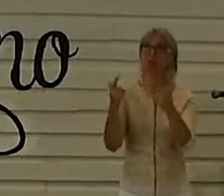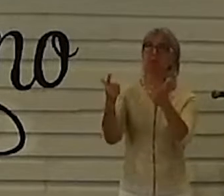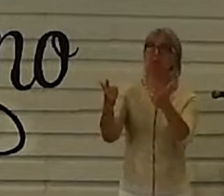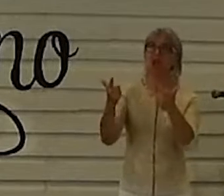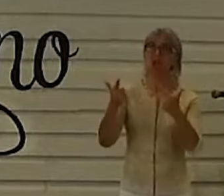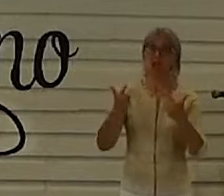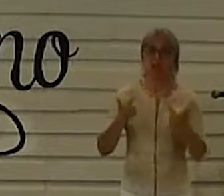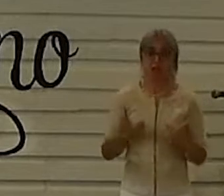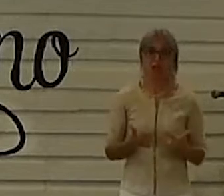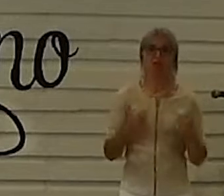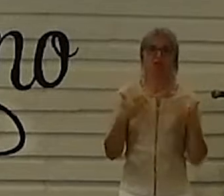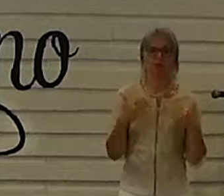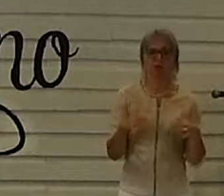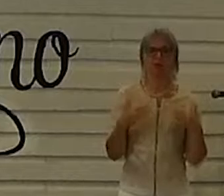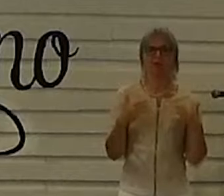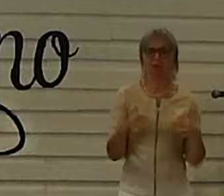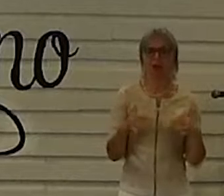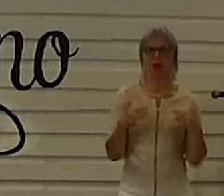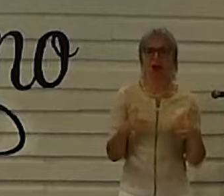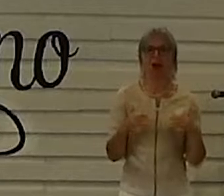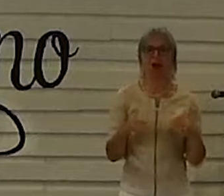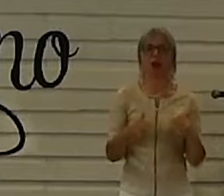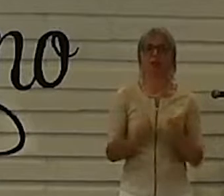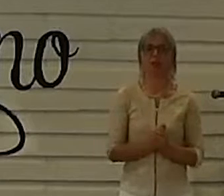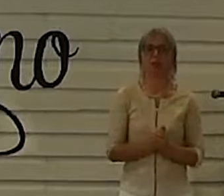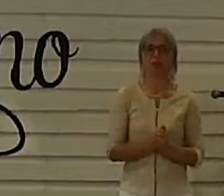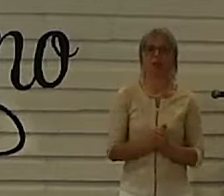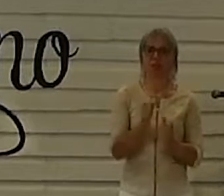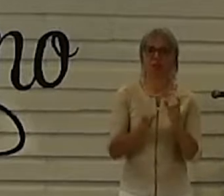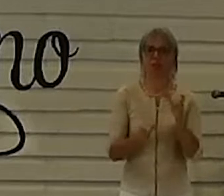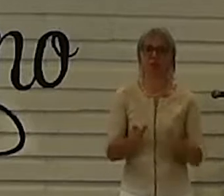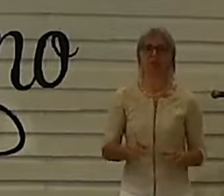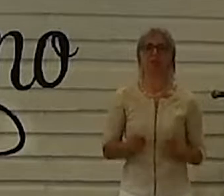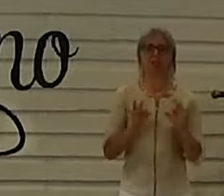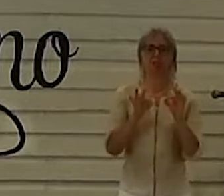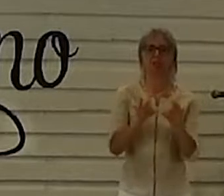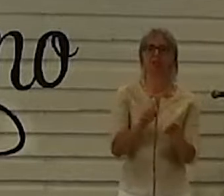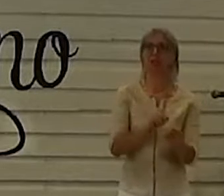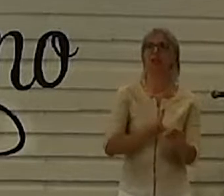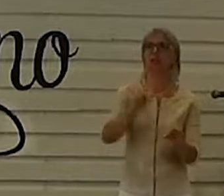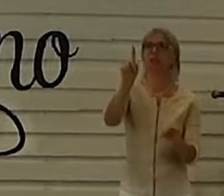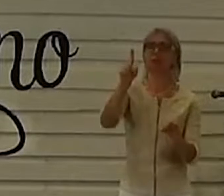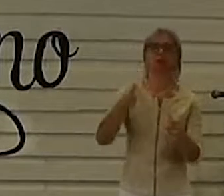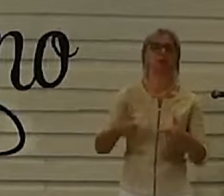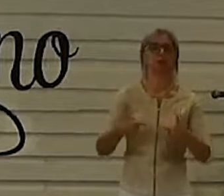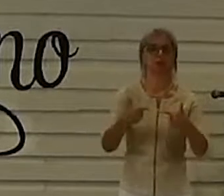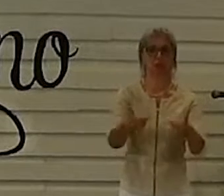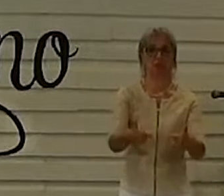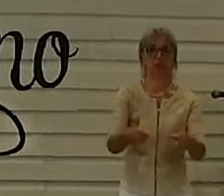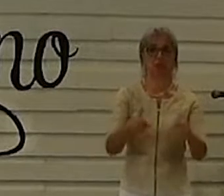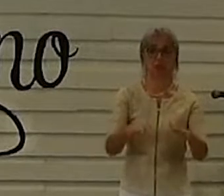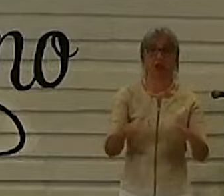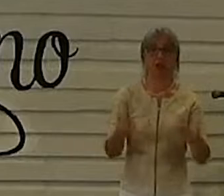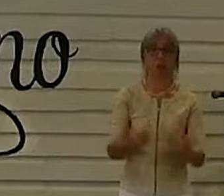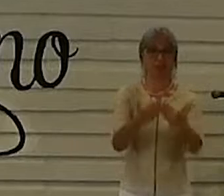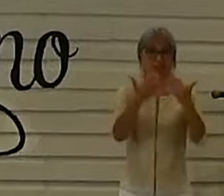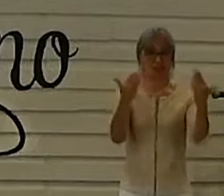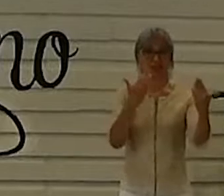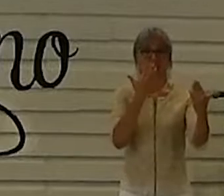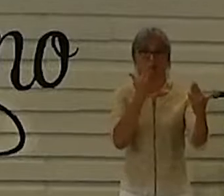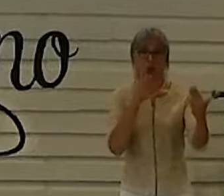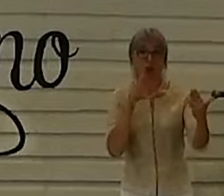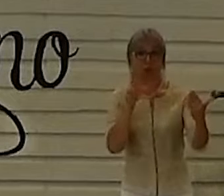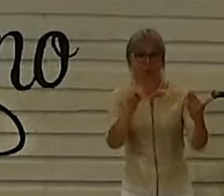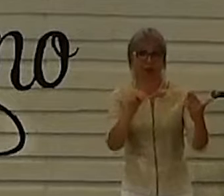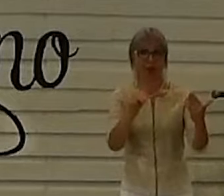venuti, hanno ricevuto questo beneficio da parte di Dio. Questa mattina invece io voglio parlarti, perché è